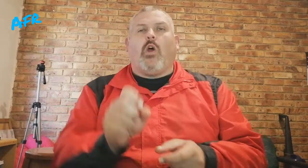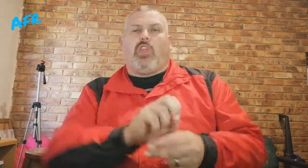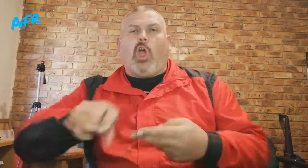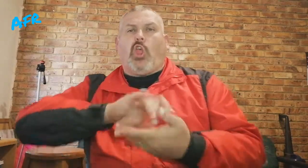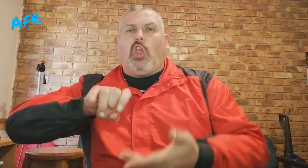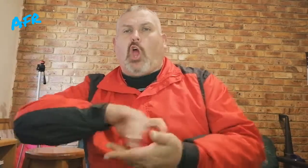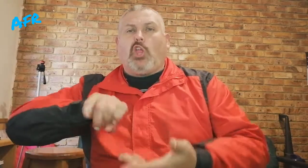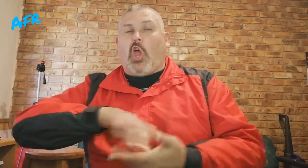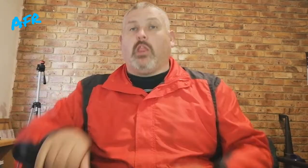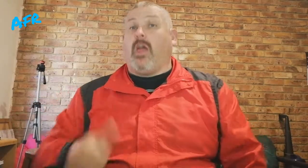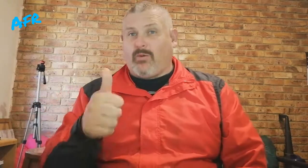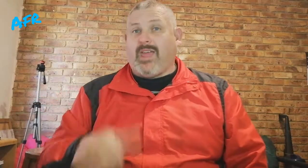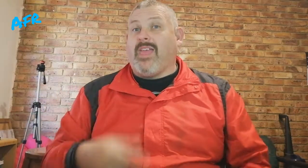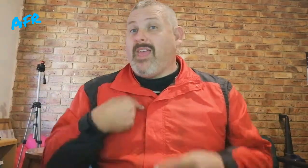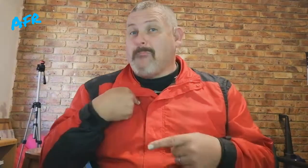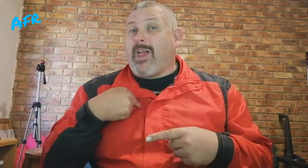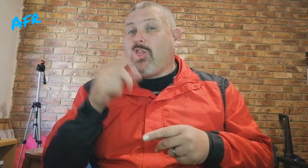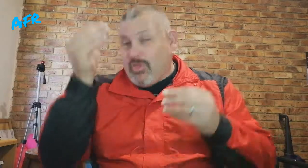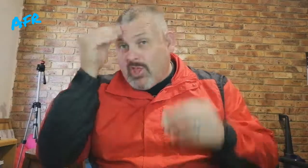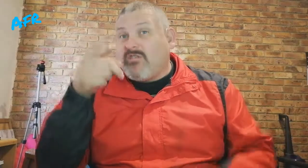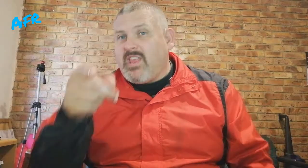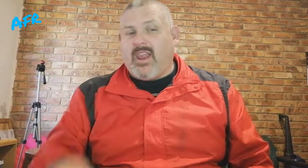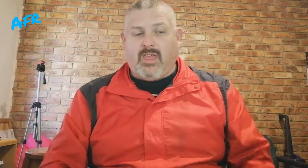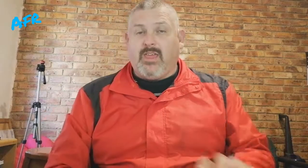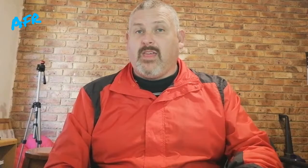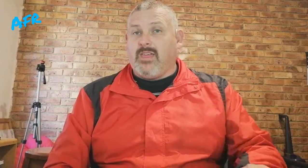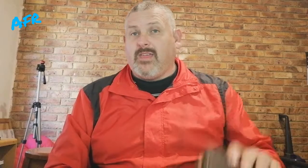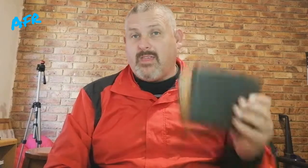woord uit, en kyk, maar ek het nieuws vir julle.